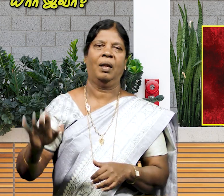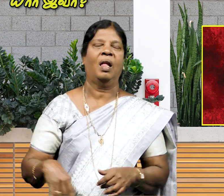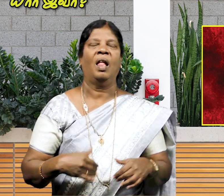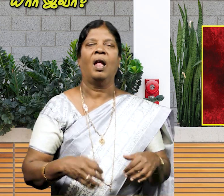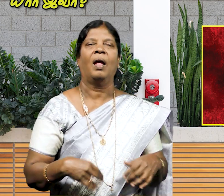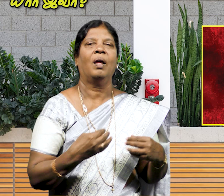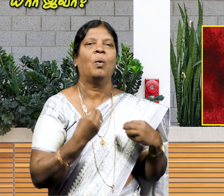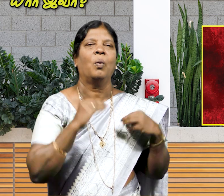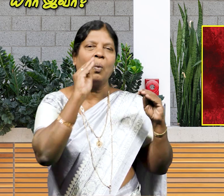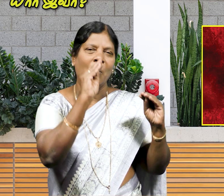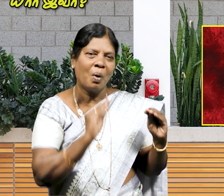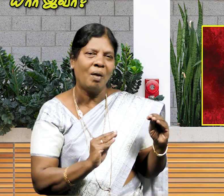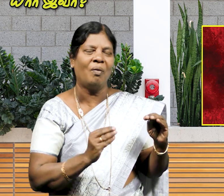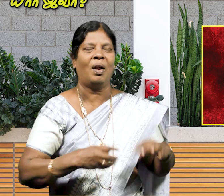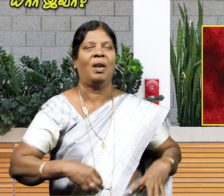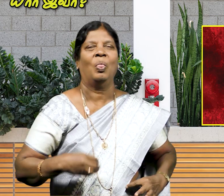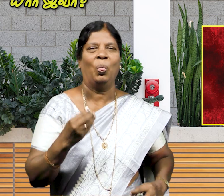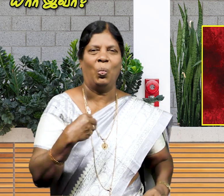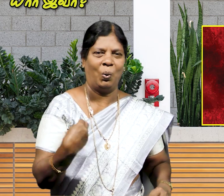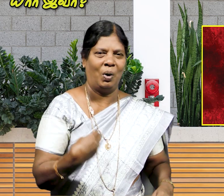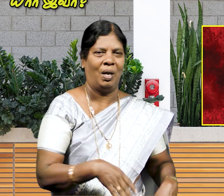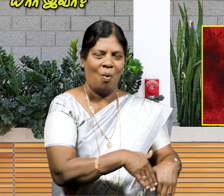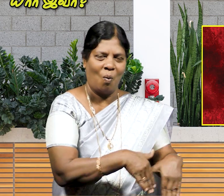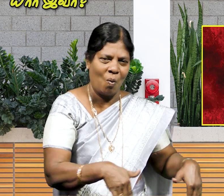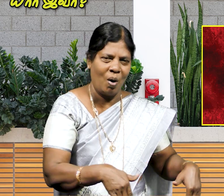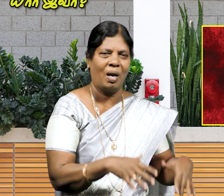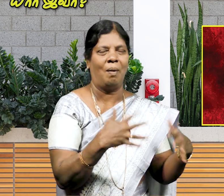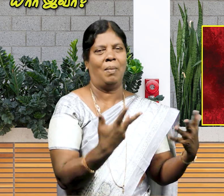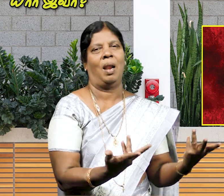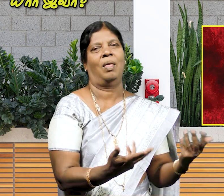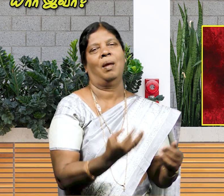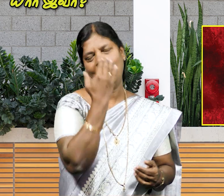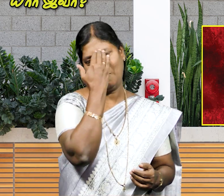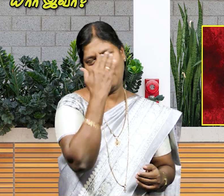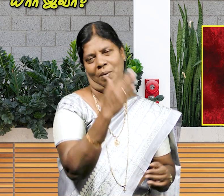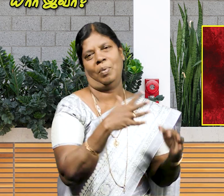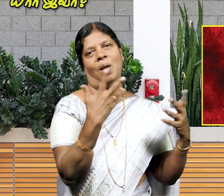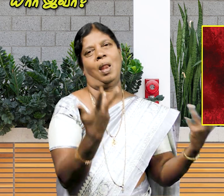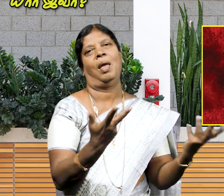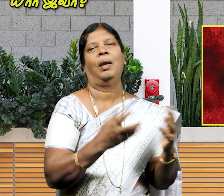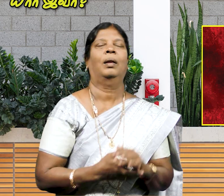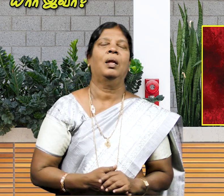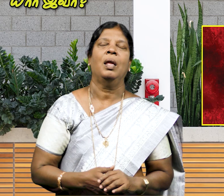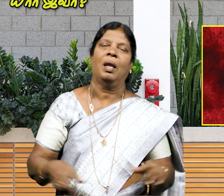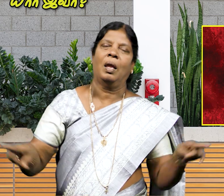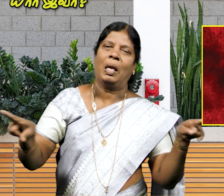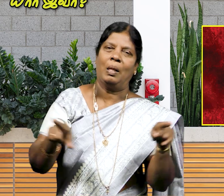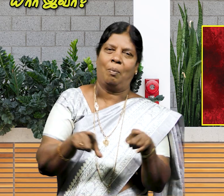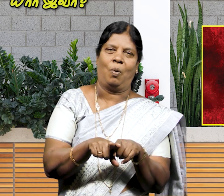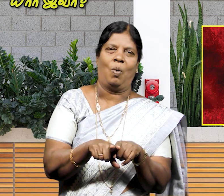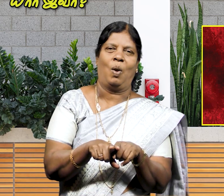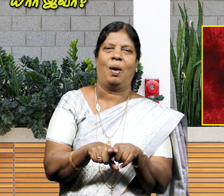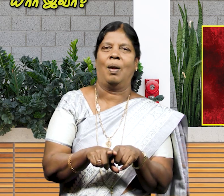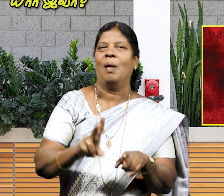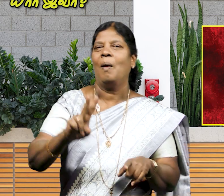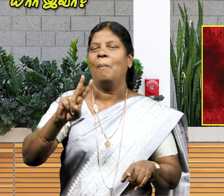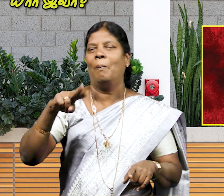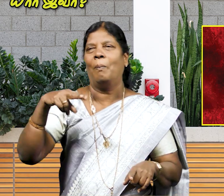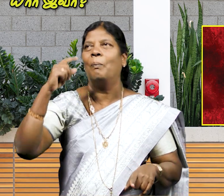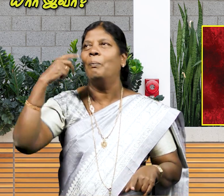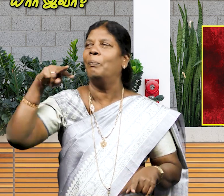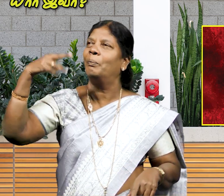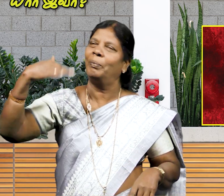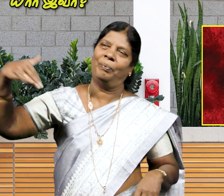நாகரிகத்தில் குறைவாயிருக்கிற மனிதன் மதிப்பு இல்லாதவன். இப்படியாக பெரியவருடைய